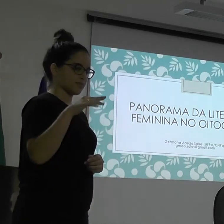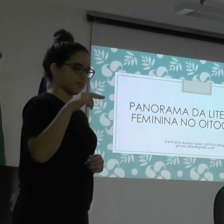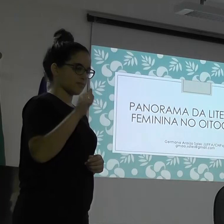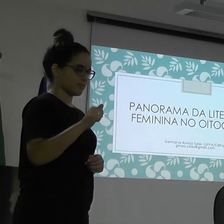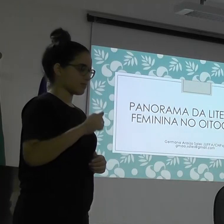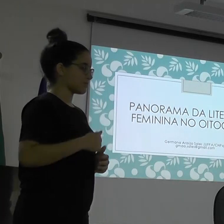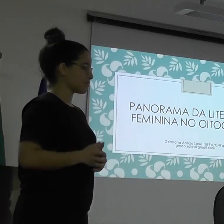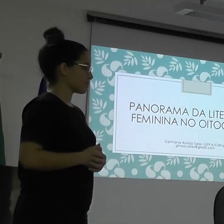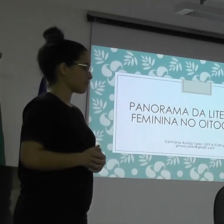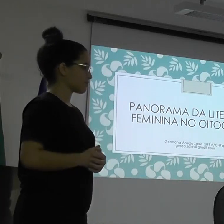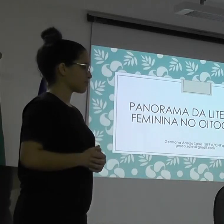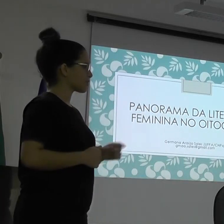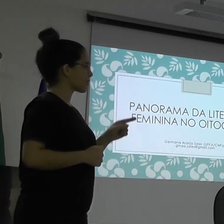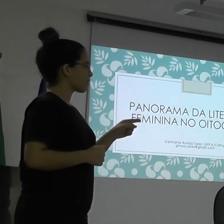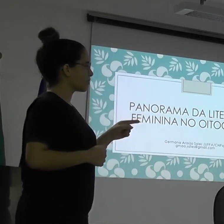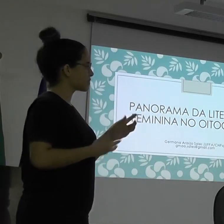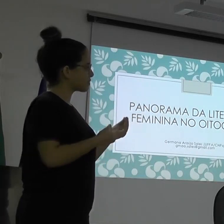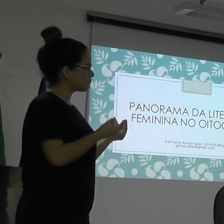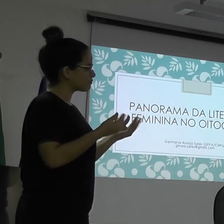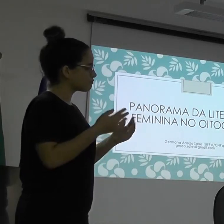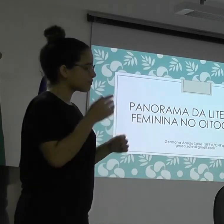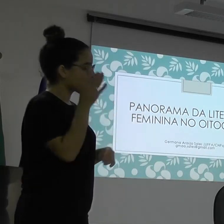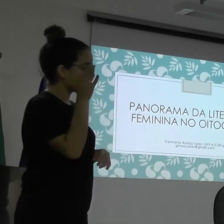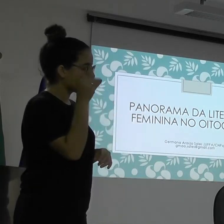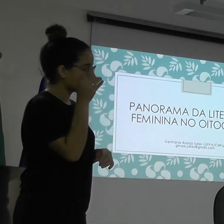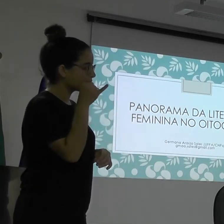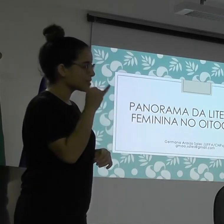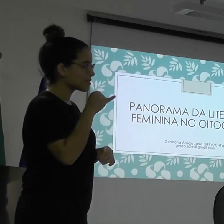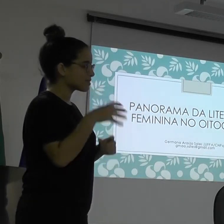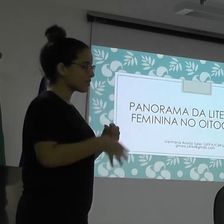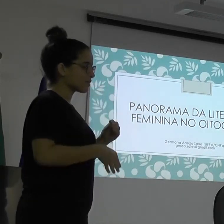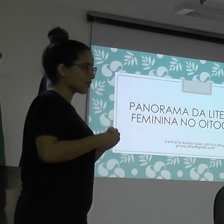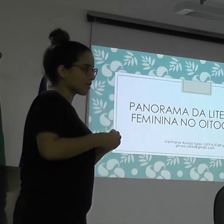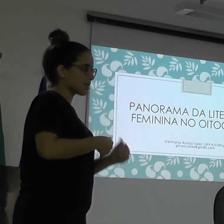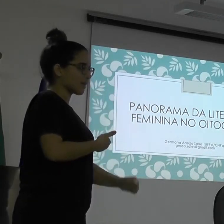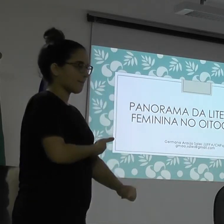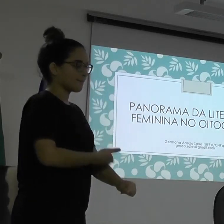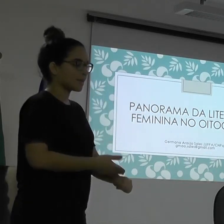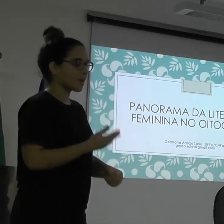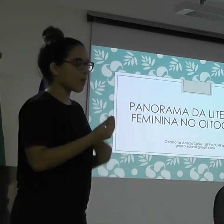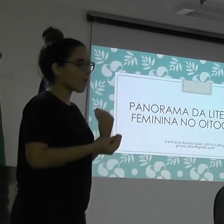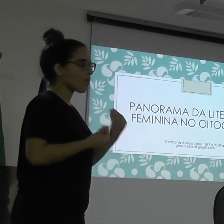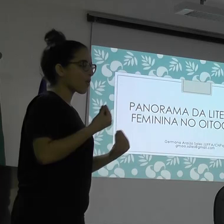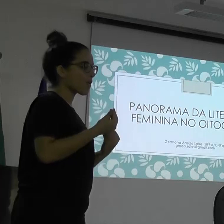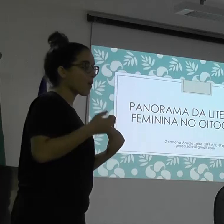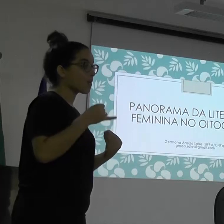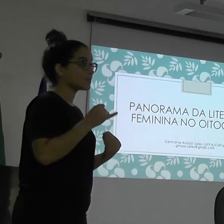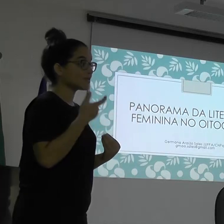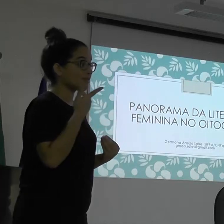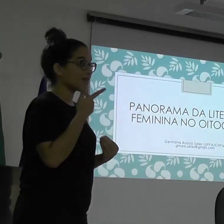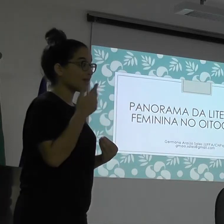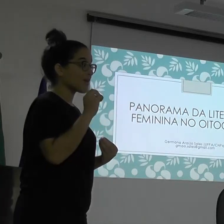você trouxe. Eu estava ali te observando, eu falei, vamos ver, né? Você vai falar só de branca, como que é o negócio.